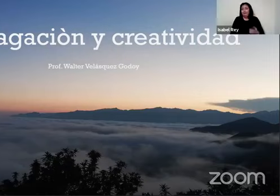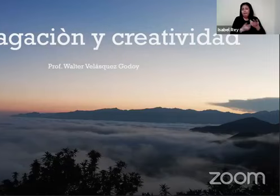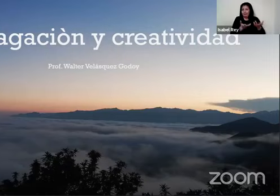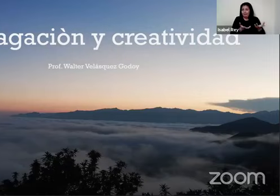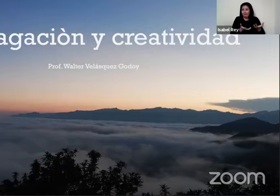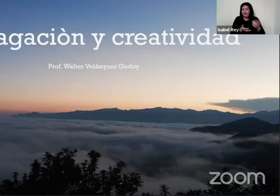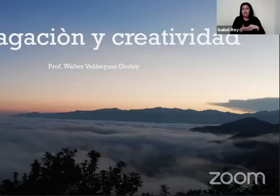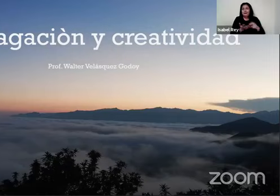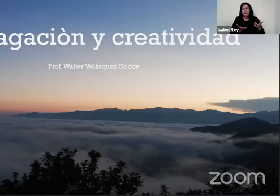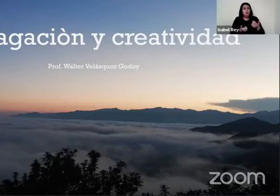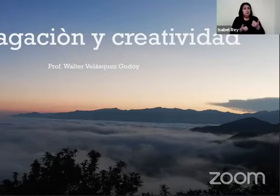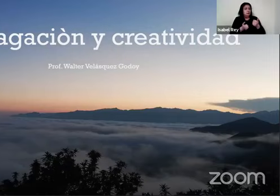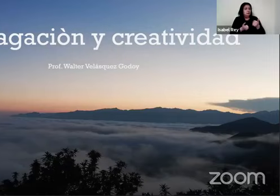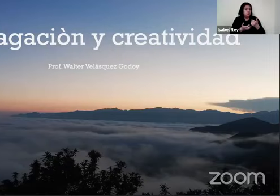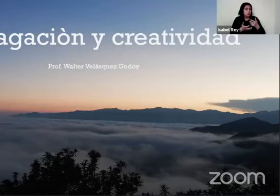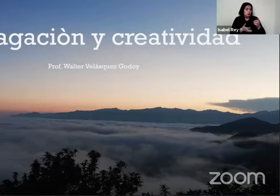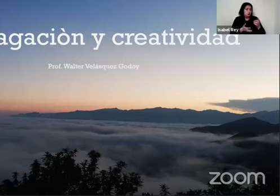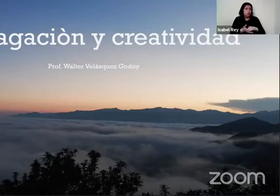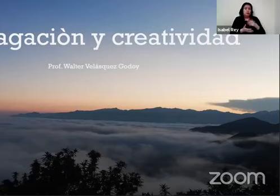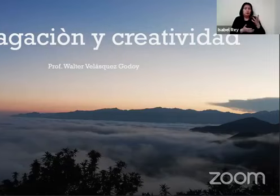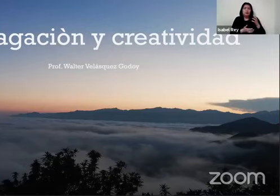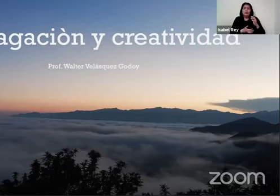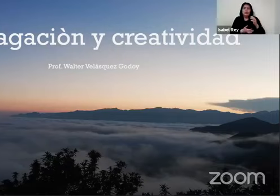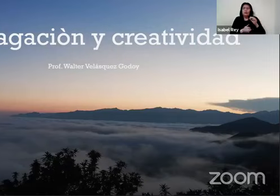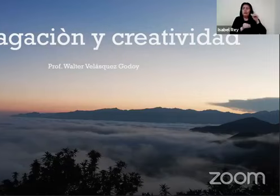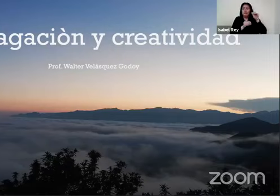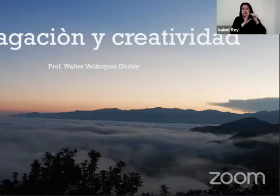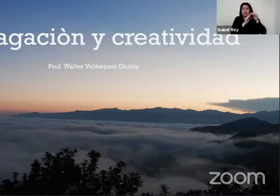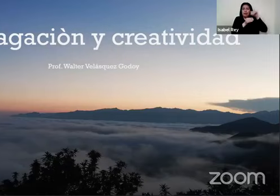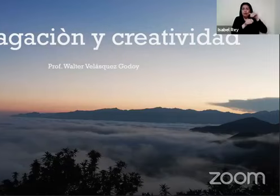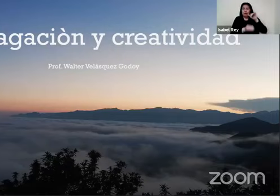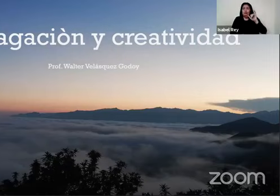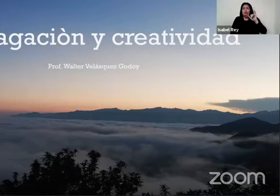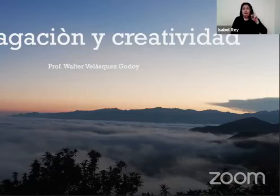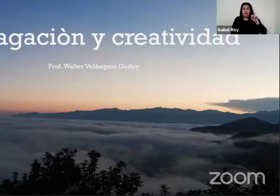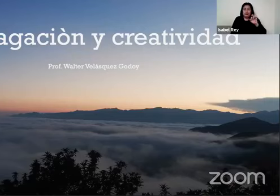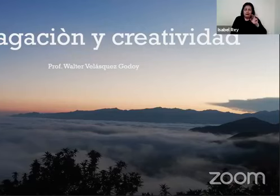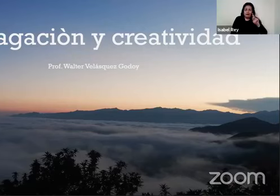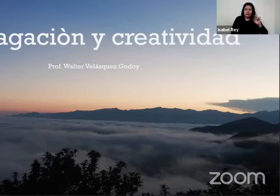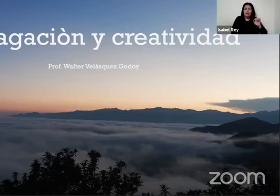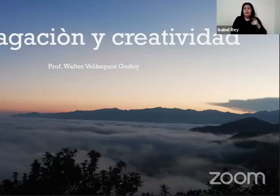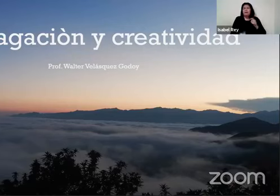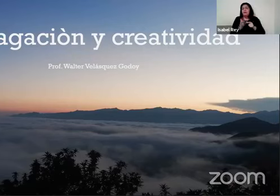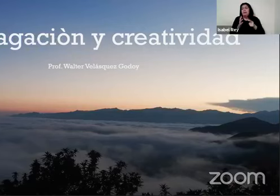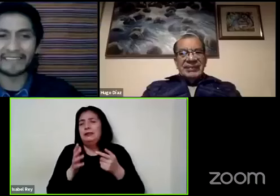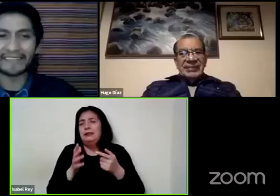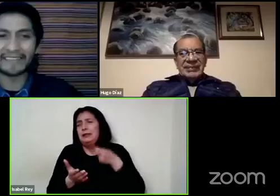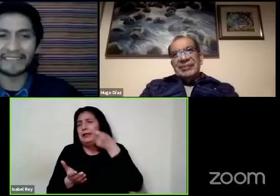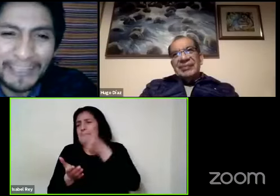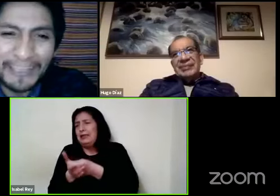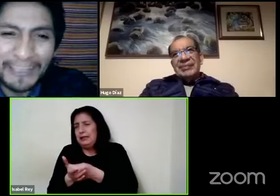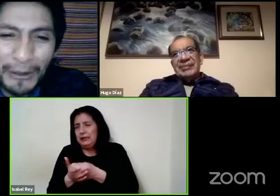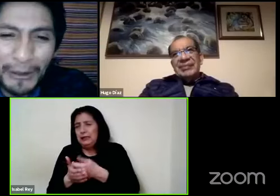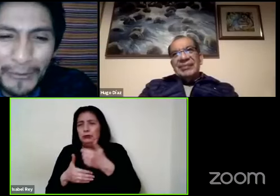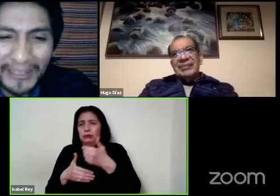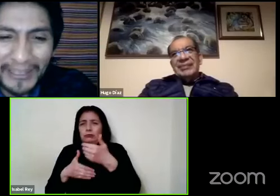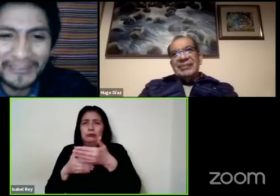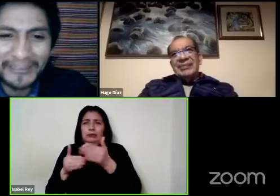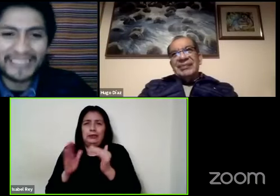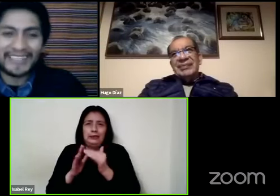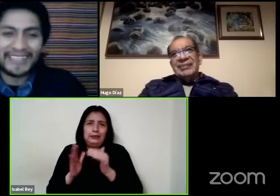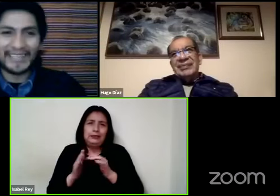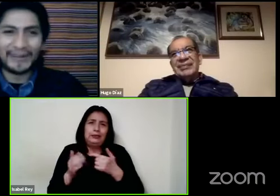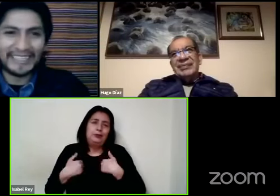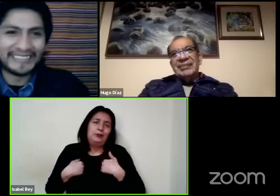que es un extraordinario evento, el de Interbank, para la inicial de un departamento, lo que hice, en realidad una locura, ¿no?